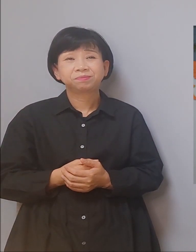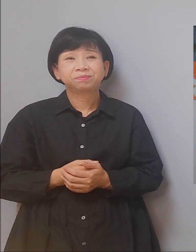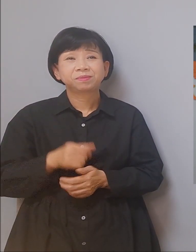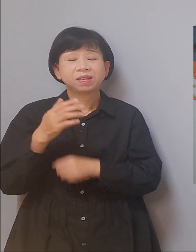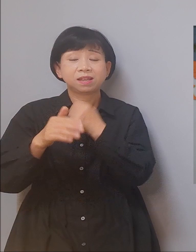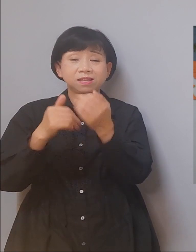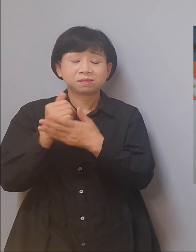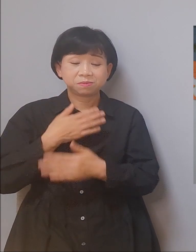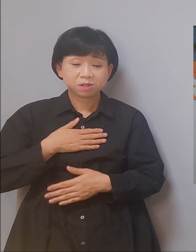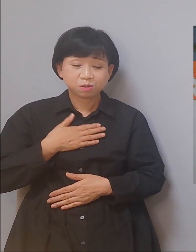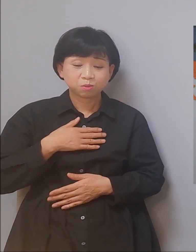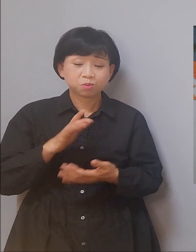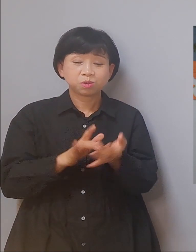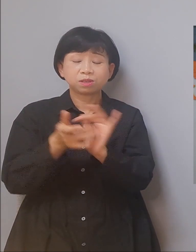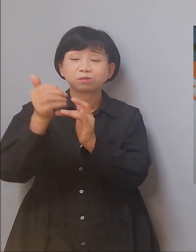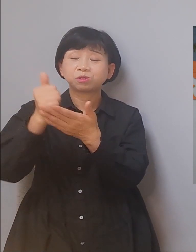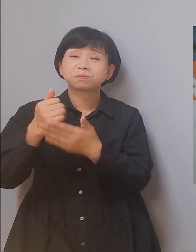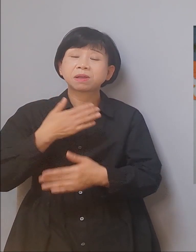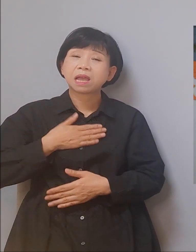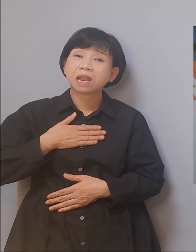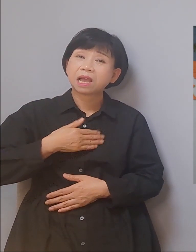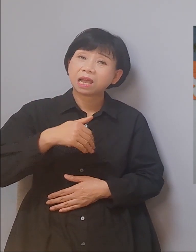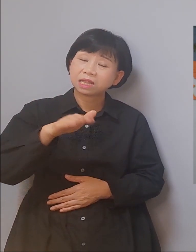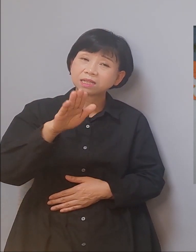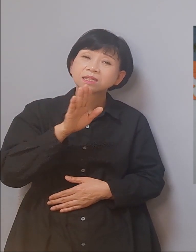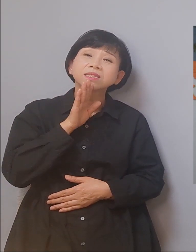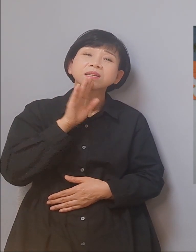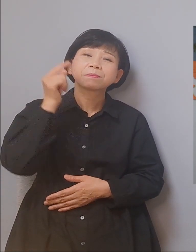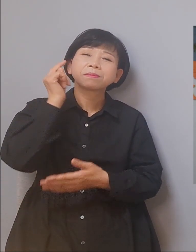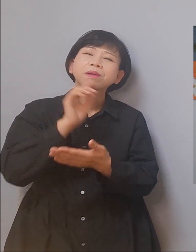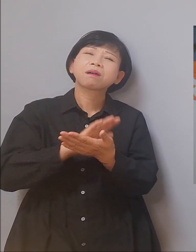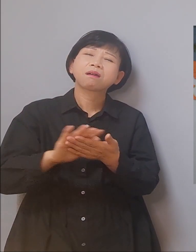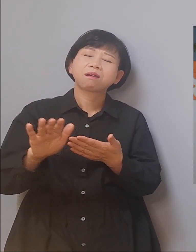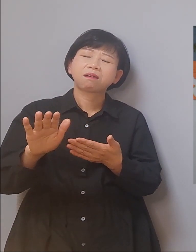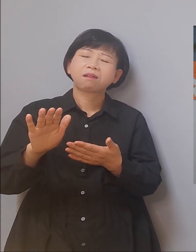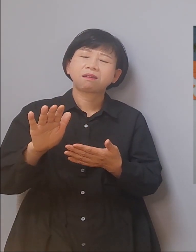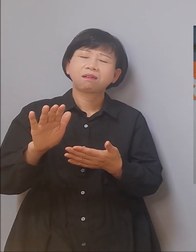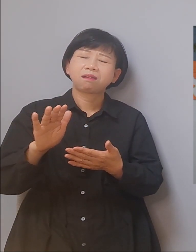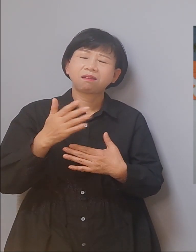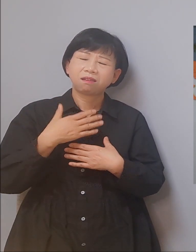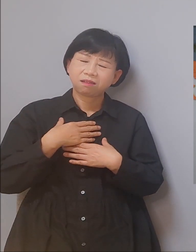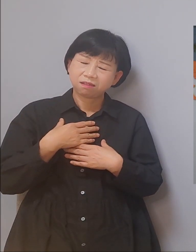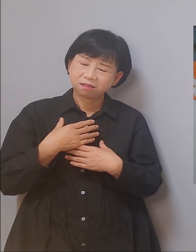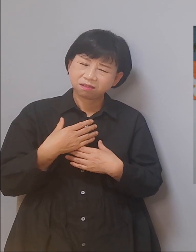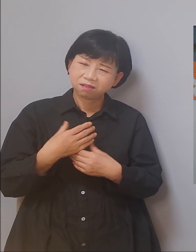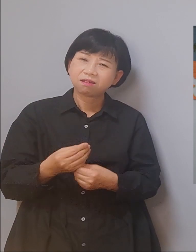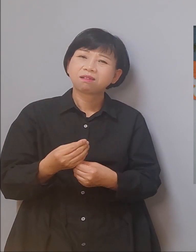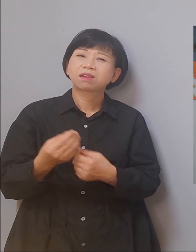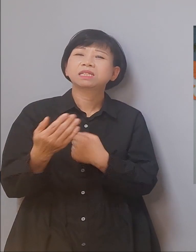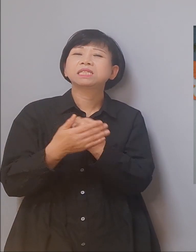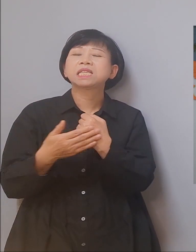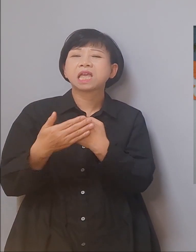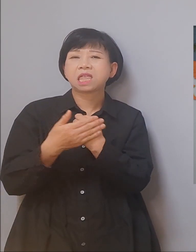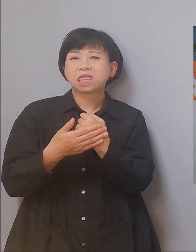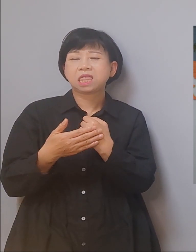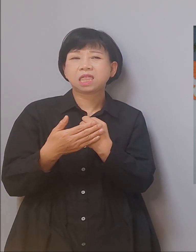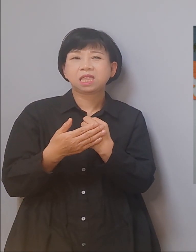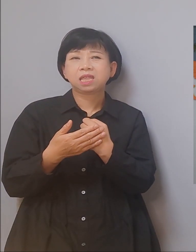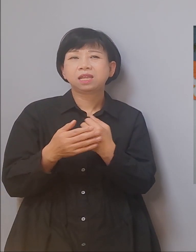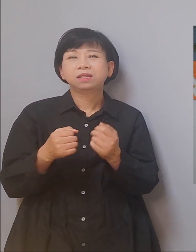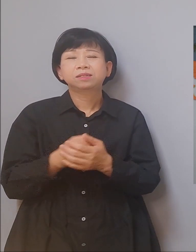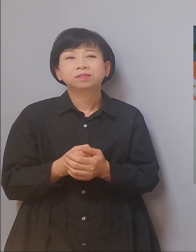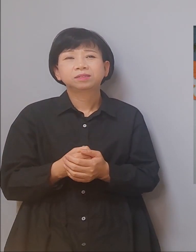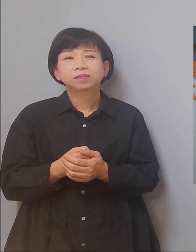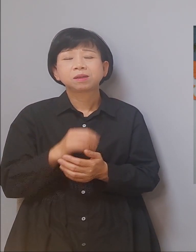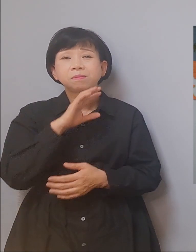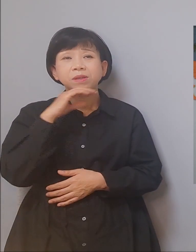하나님을 알고 예수를 알아가는 것이 참된 평안이요 그리고 은혜와 평강을 누리는 것이라 말씀드렸습니다.